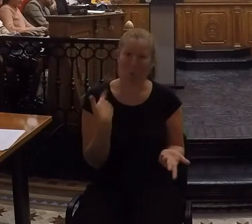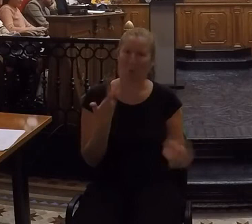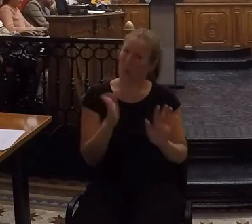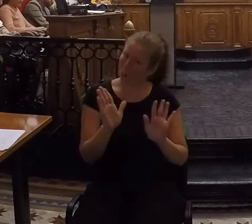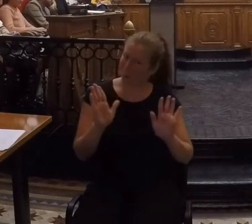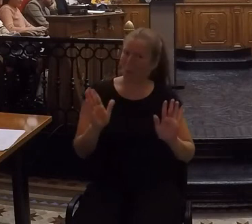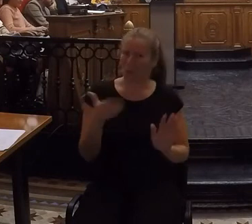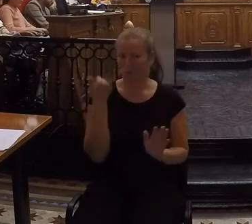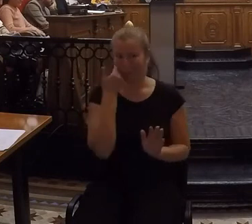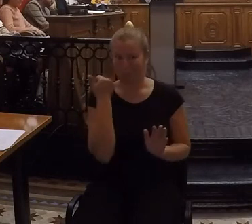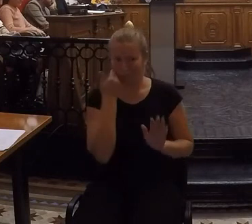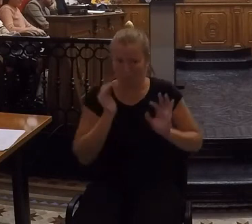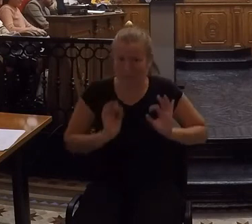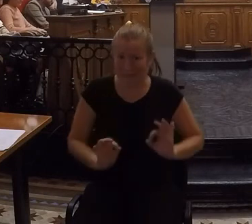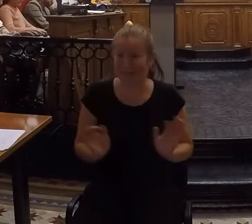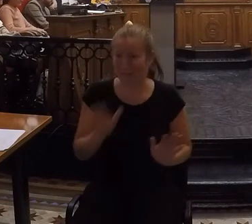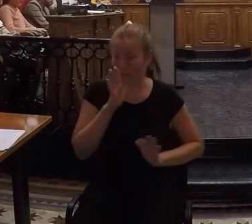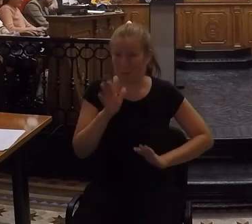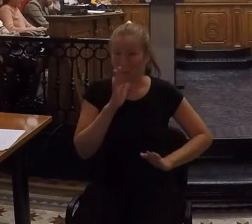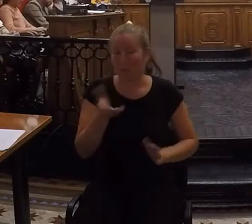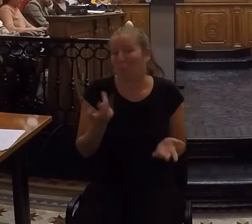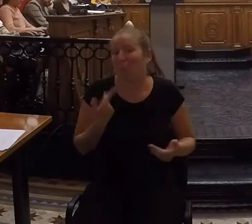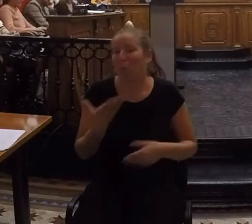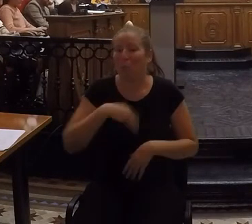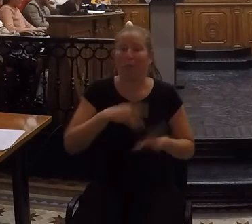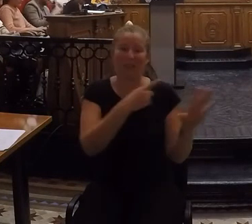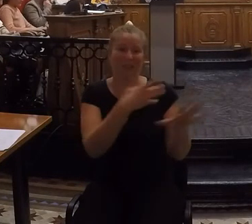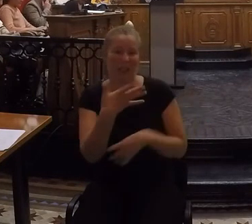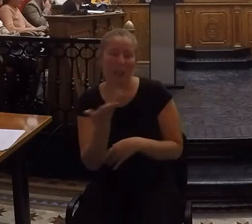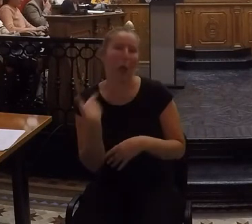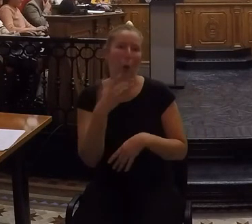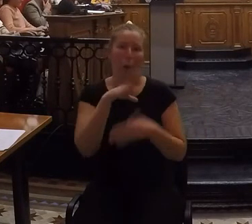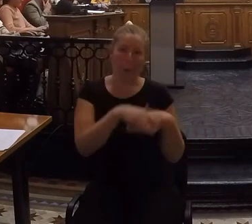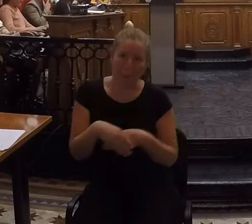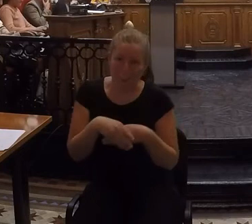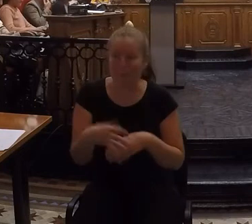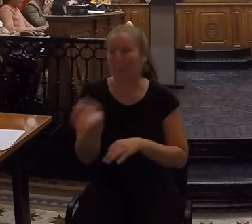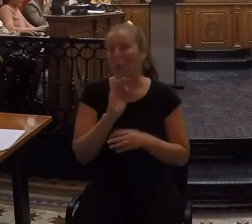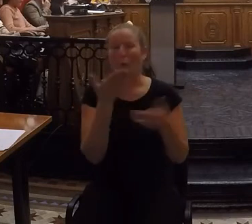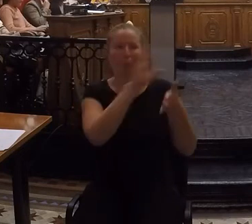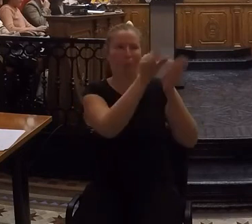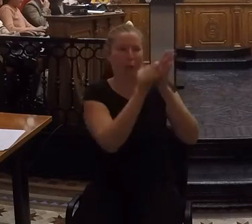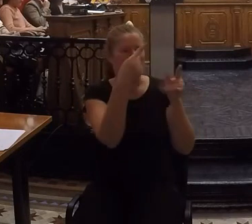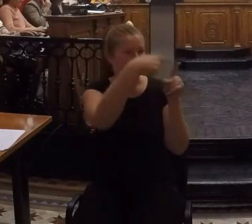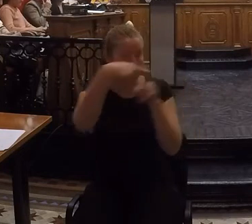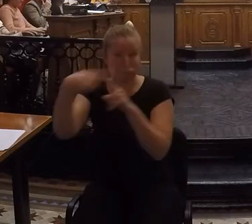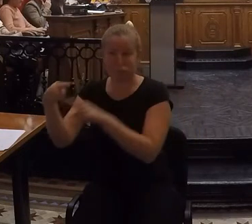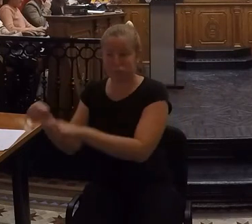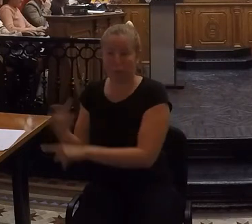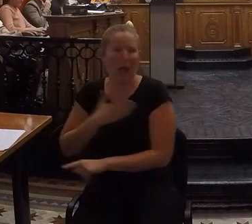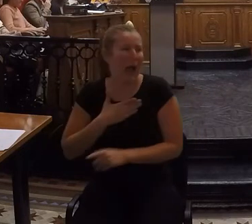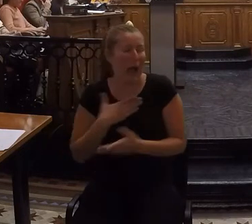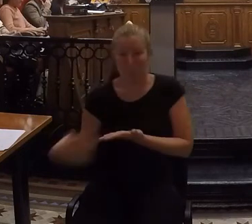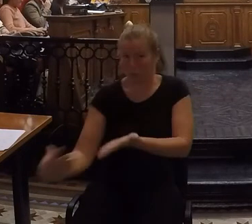este sentido, porque al final de las 65, pues muchas eran de Ciudadanos por Elche, muchas eran nuestras, muchas del Partido Socialista, incluso hay una que me llama mucho la